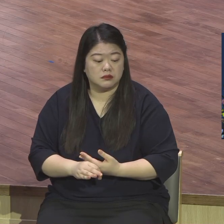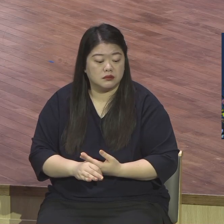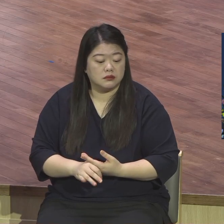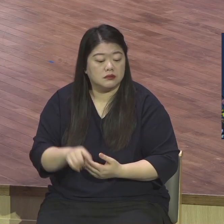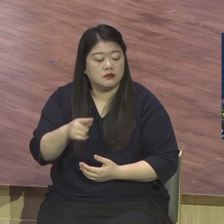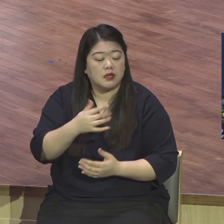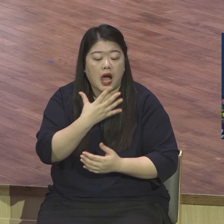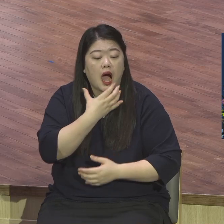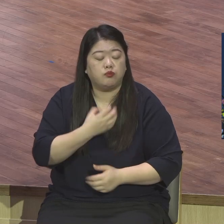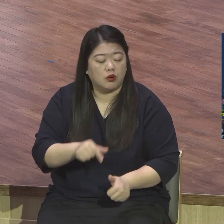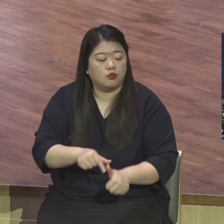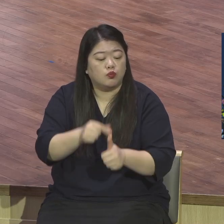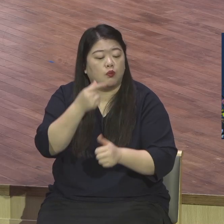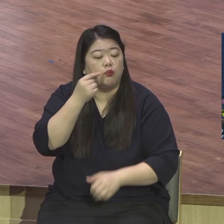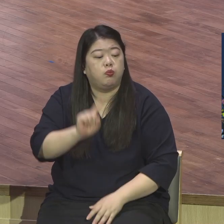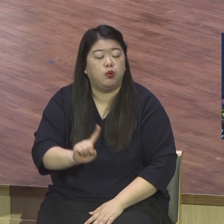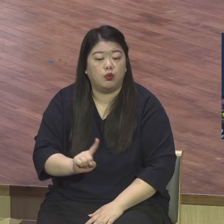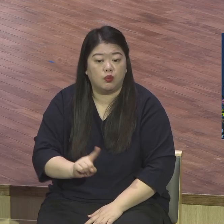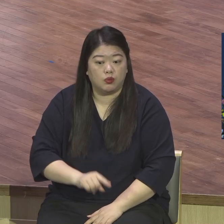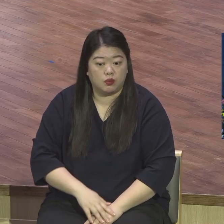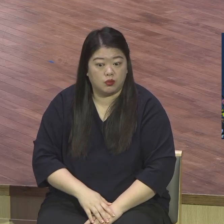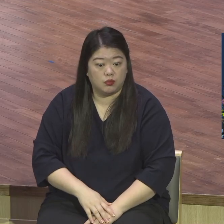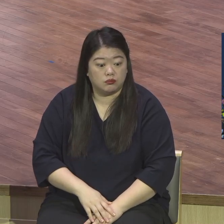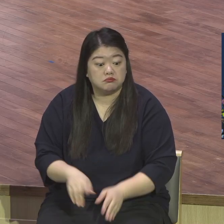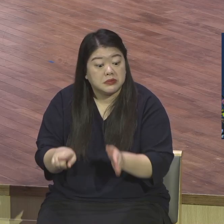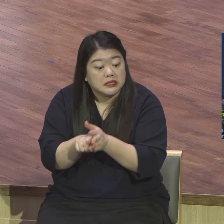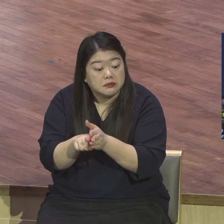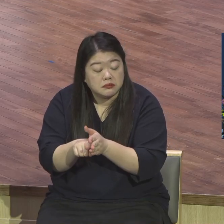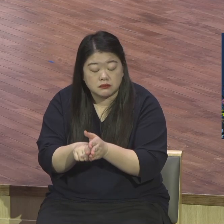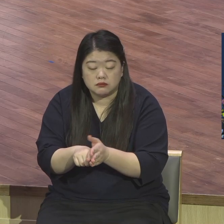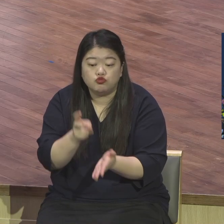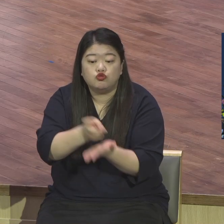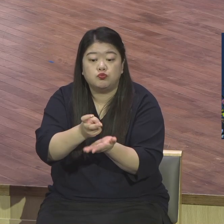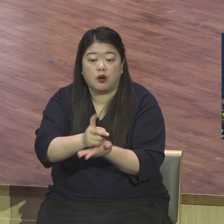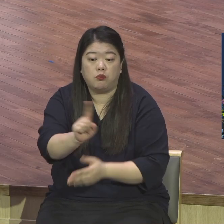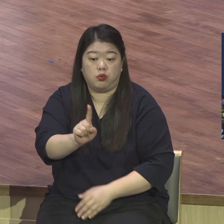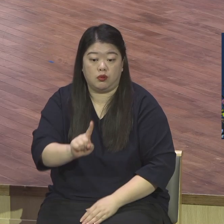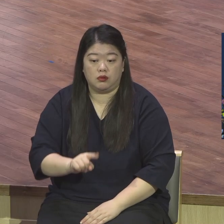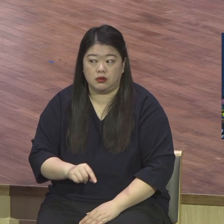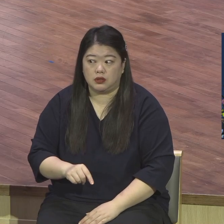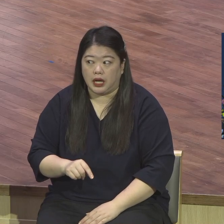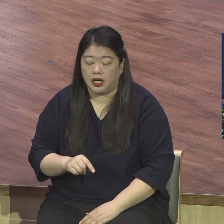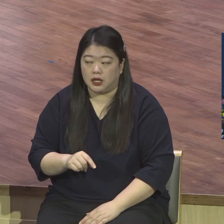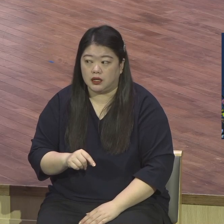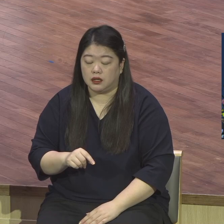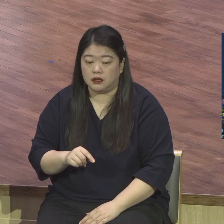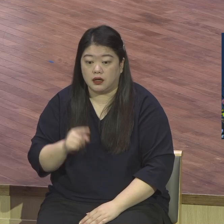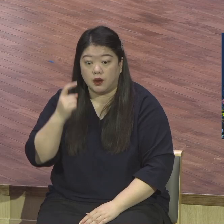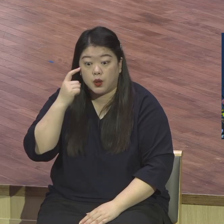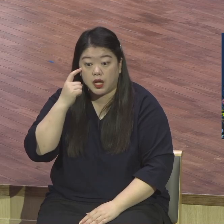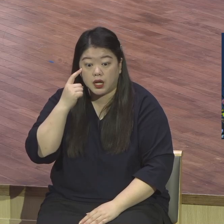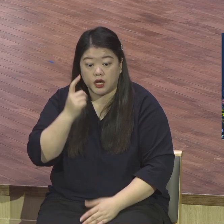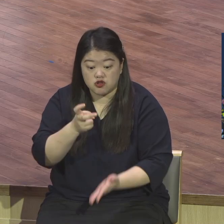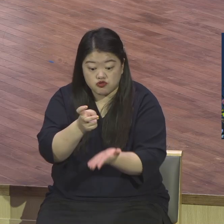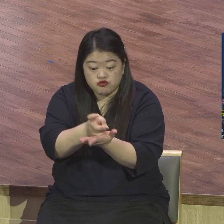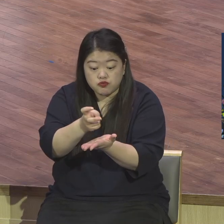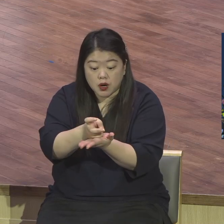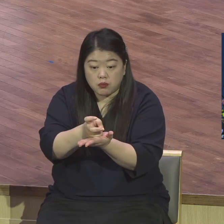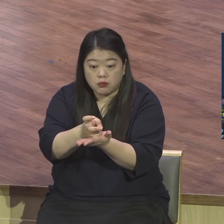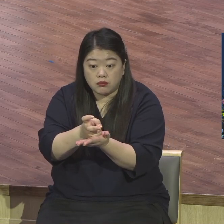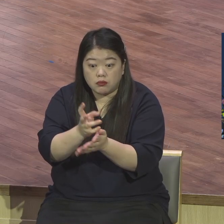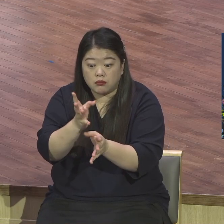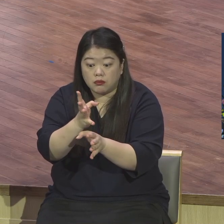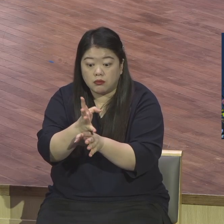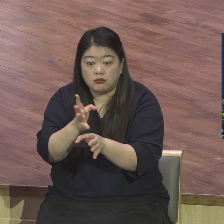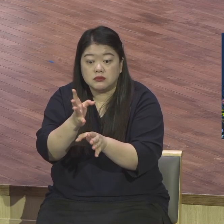정답이 뭡니까? 하나님을 믿음으로 구원받았다. 그렇게 말하죠. 믿음으로 구원받았어.